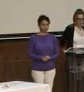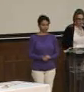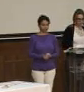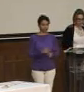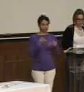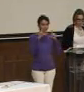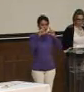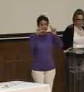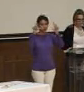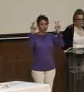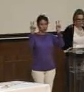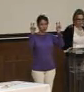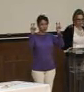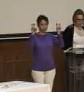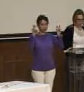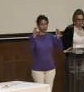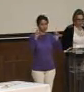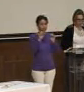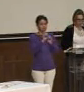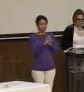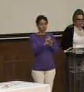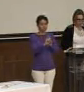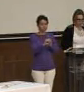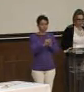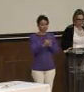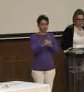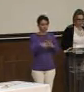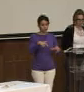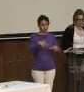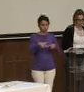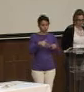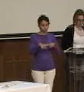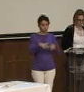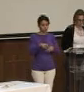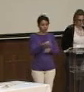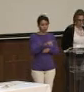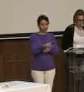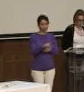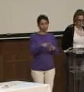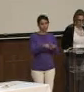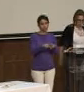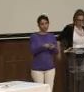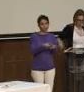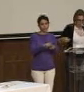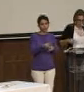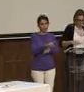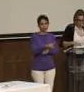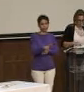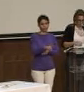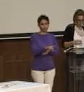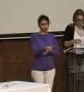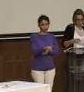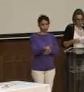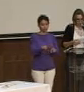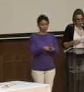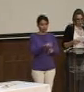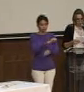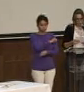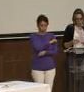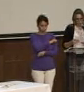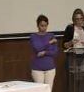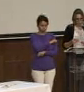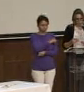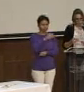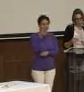Tema da pergunta: ensino, atividade de gestão mais docência. Gostaria de saber dos candidatos qual